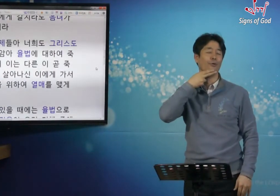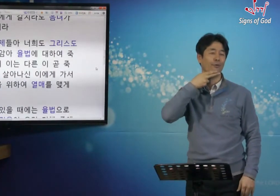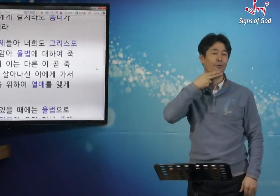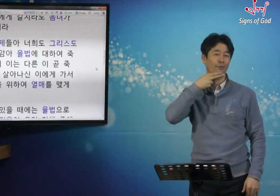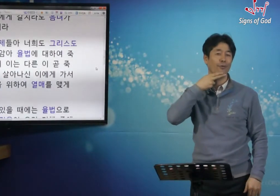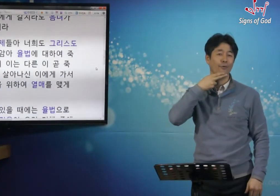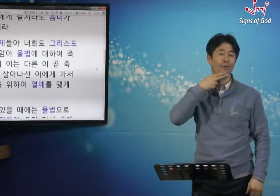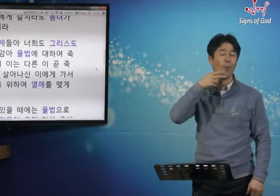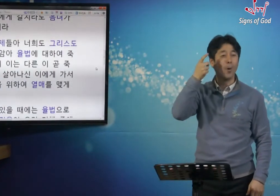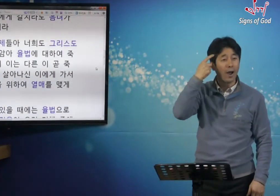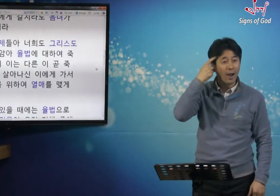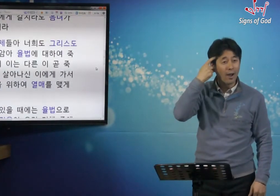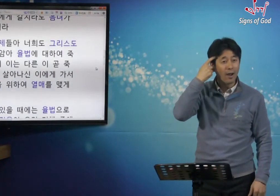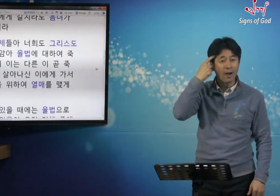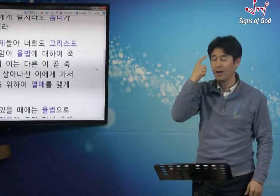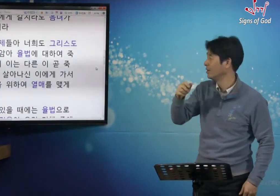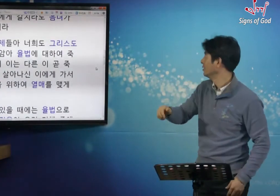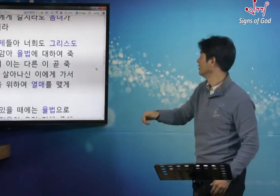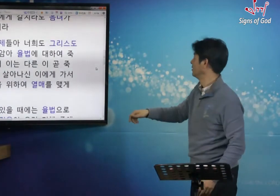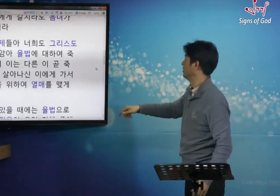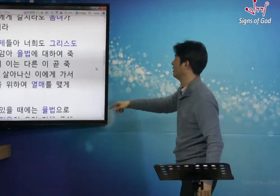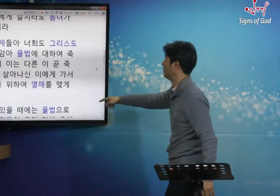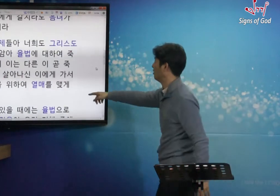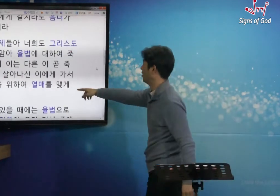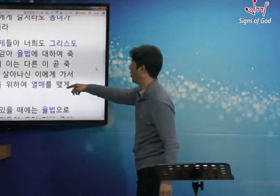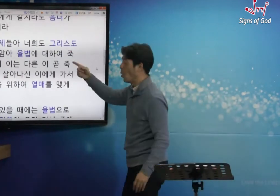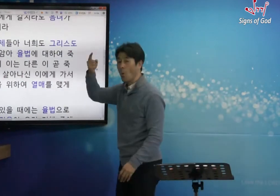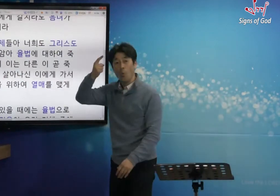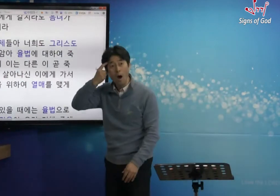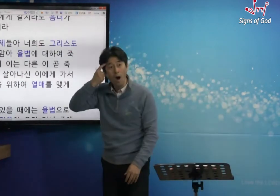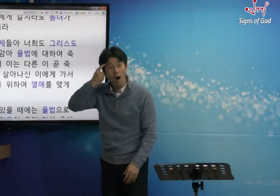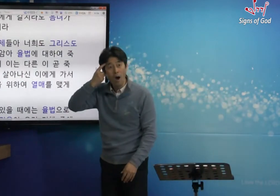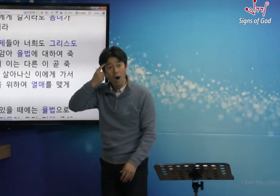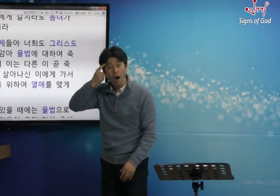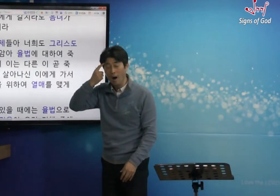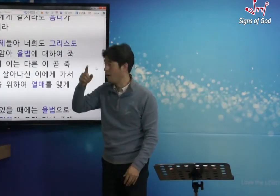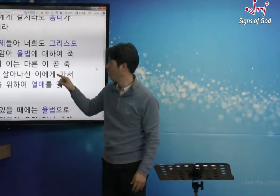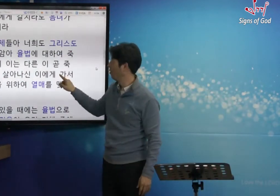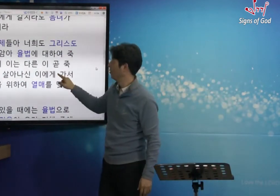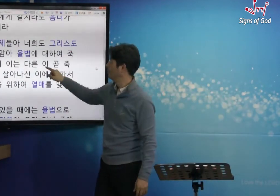결코 음녀라고 불리움을 당하지 않는다는 것이죠. 왜냐하면